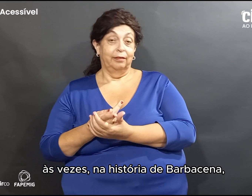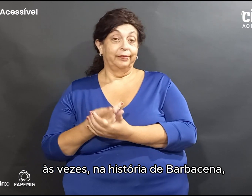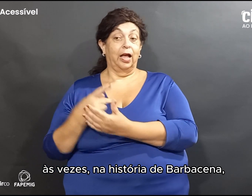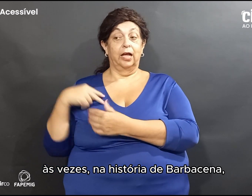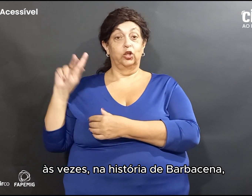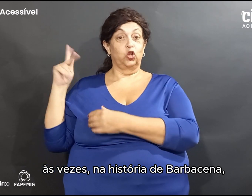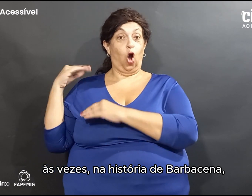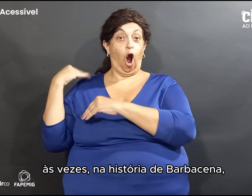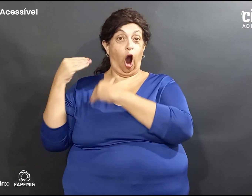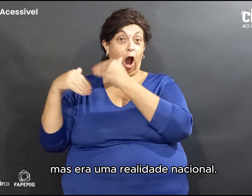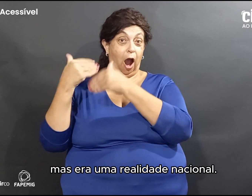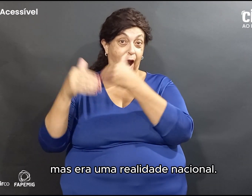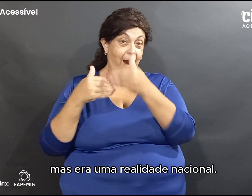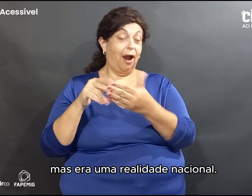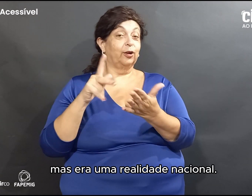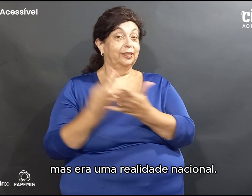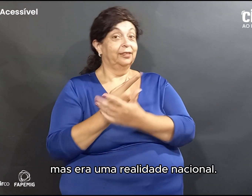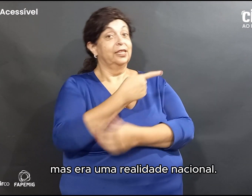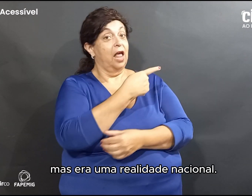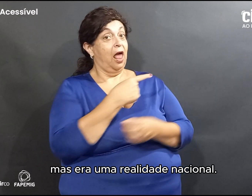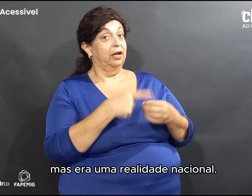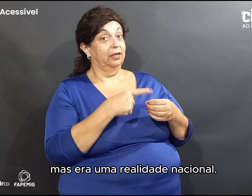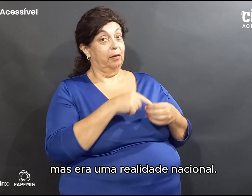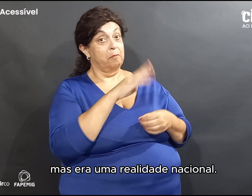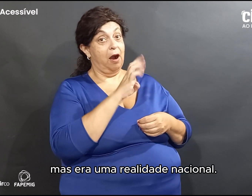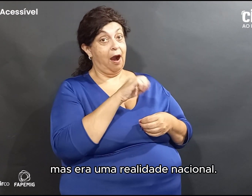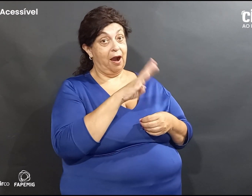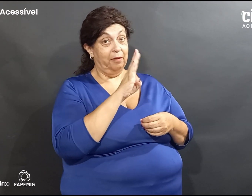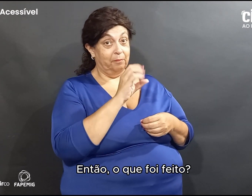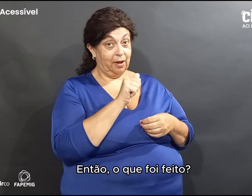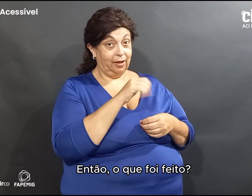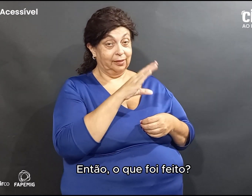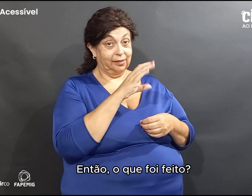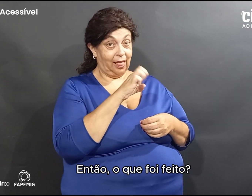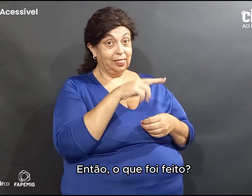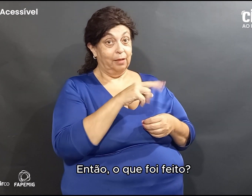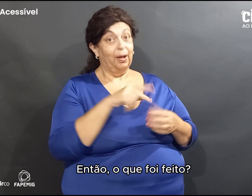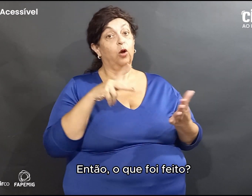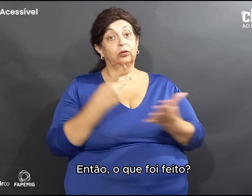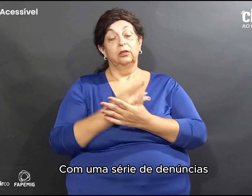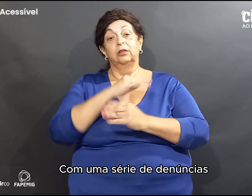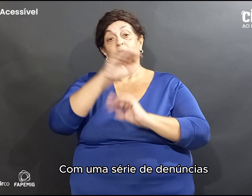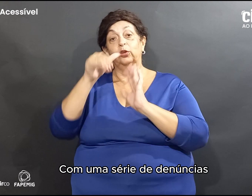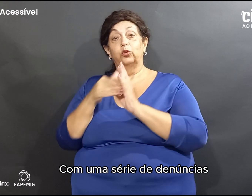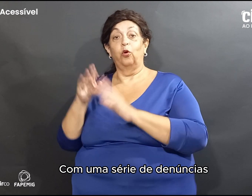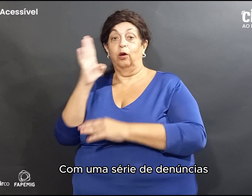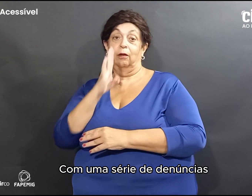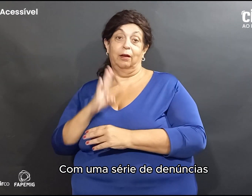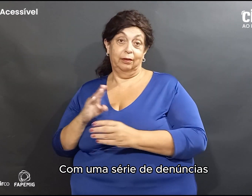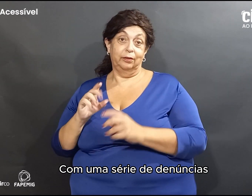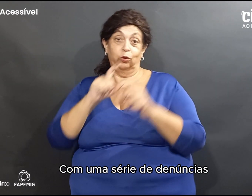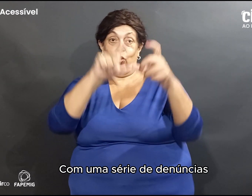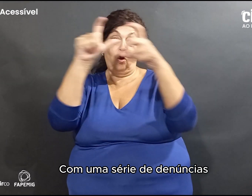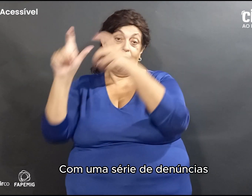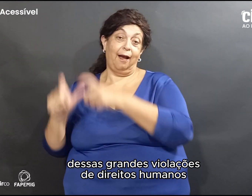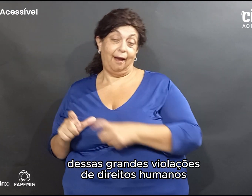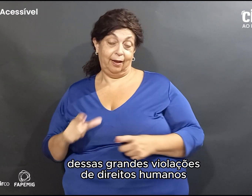de Barbacena, mas era uma realidade nacional. Então, o que foi feito com a série de denúncias, né, dessas